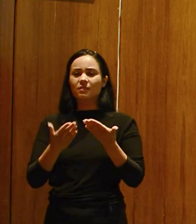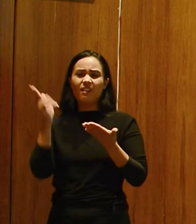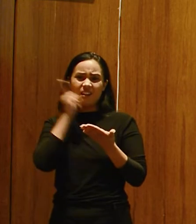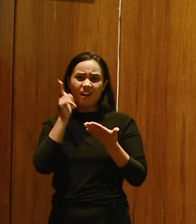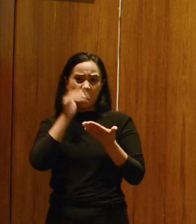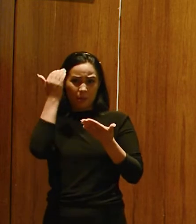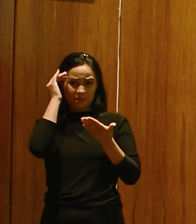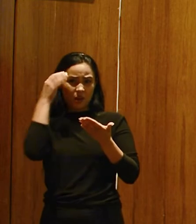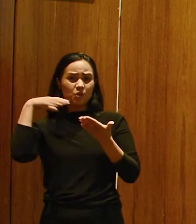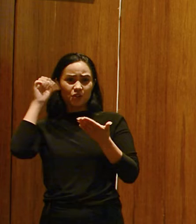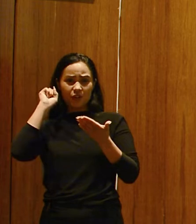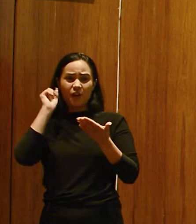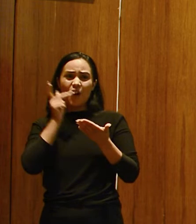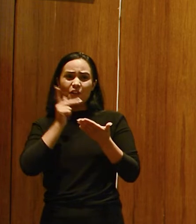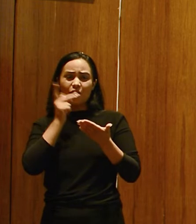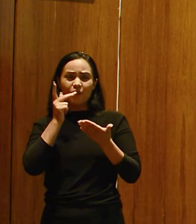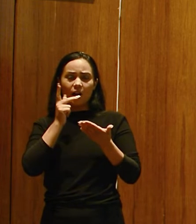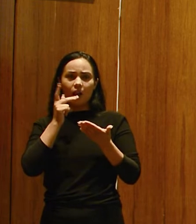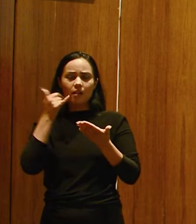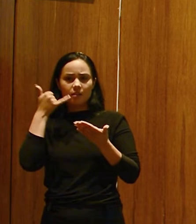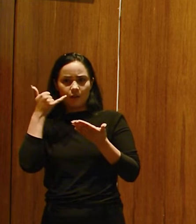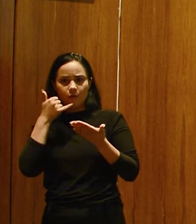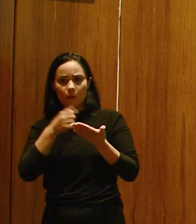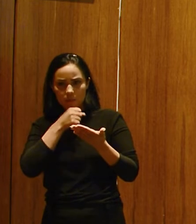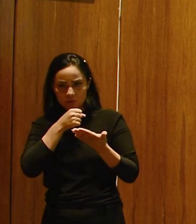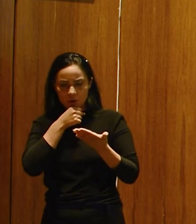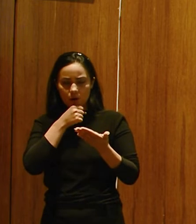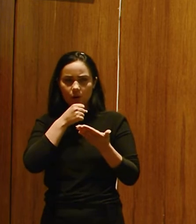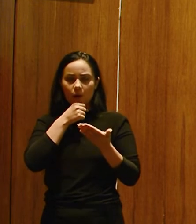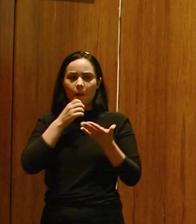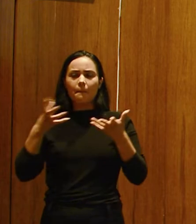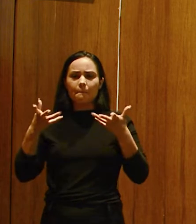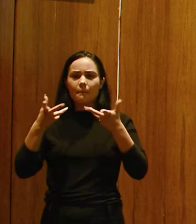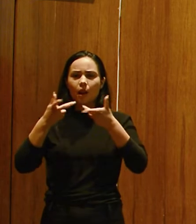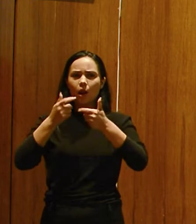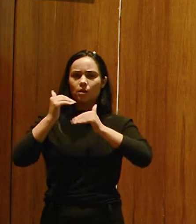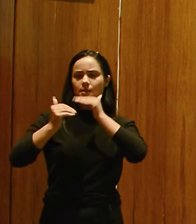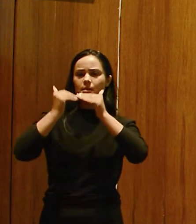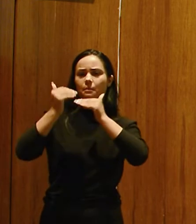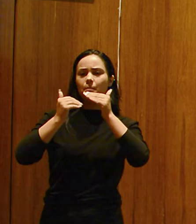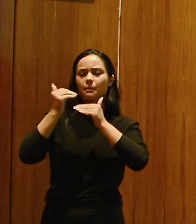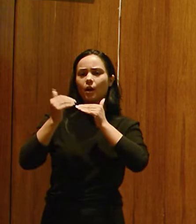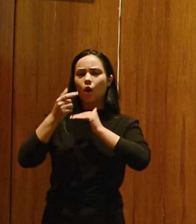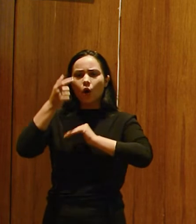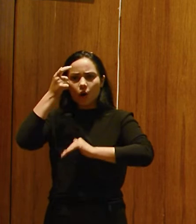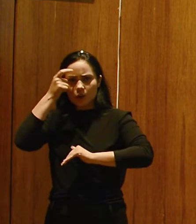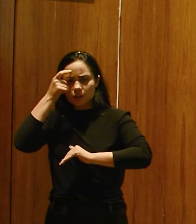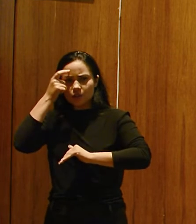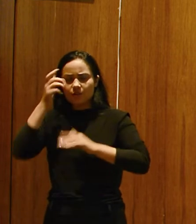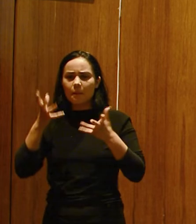Ganho de compreensão auditiva e fala ao telefone para os idosos, melhor desempenho nas funções